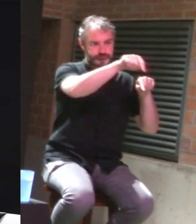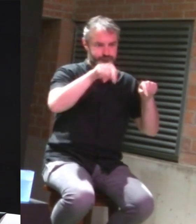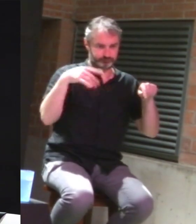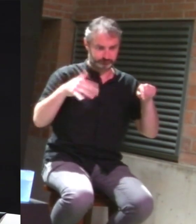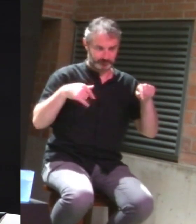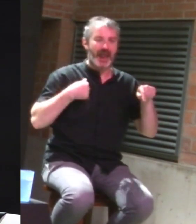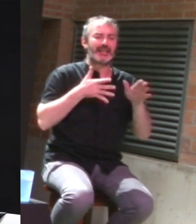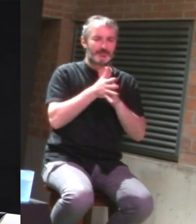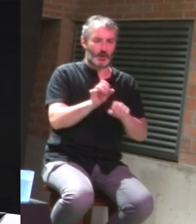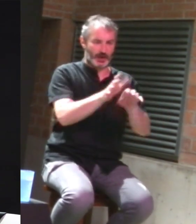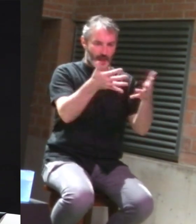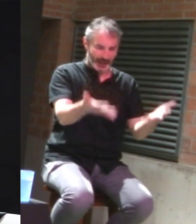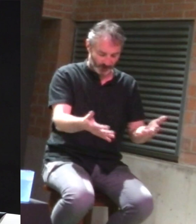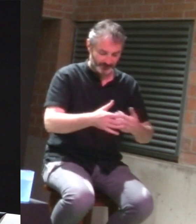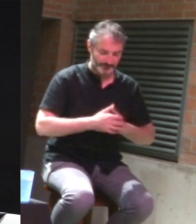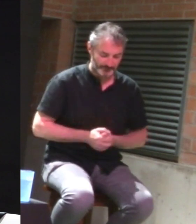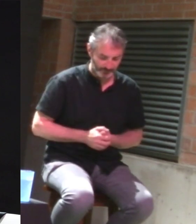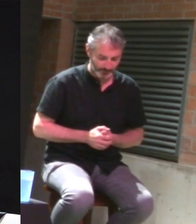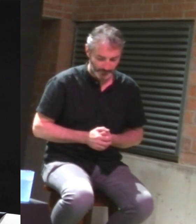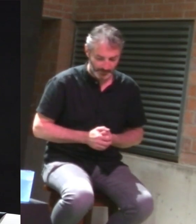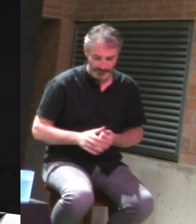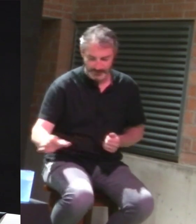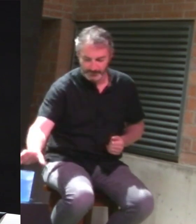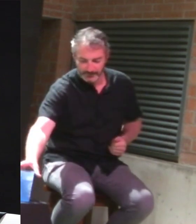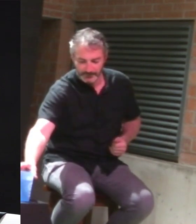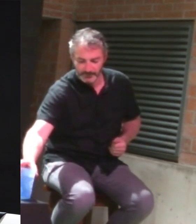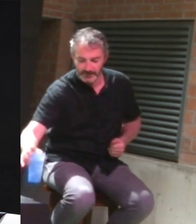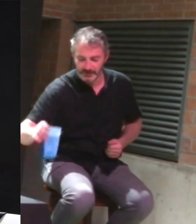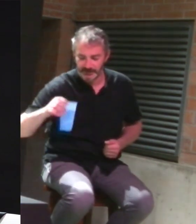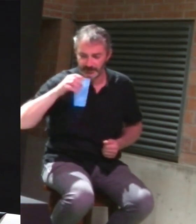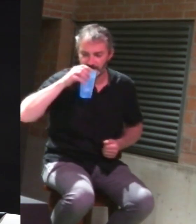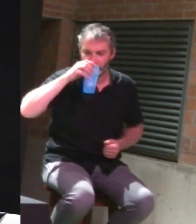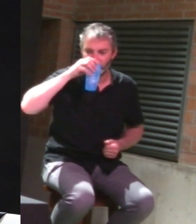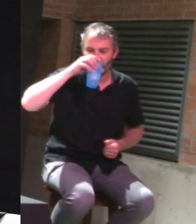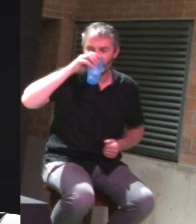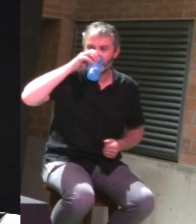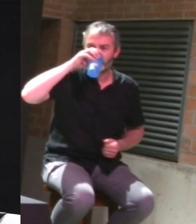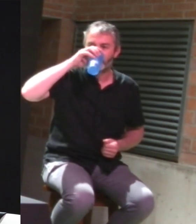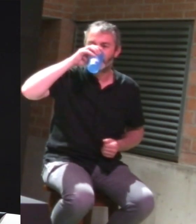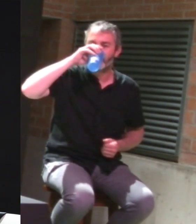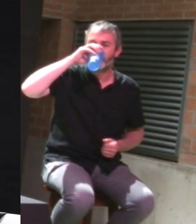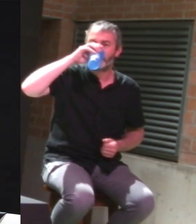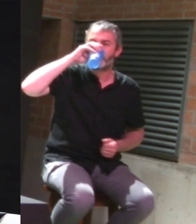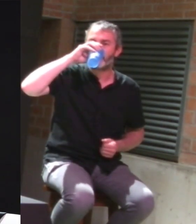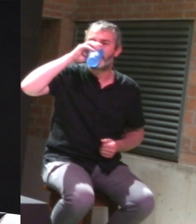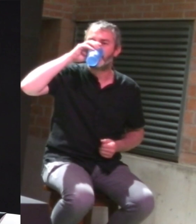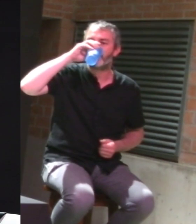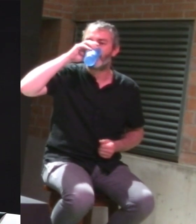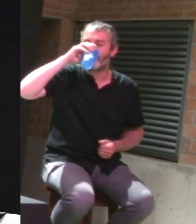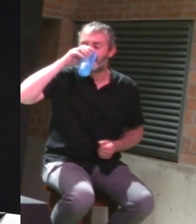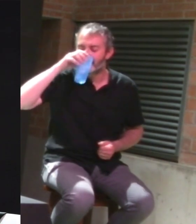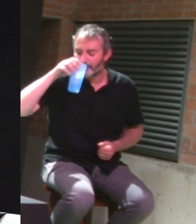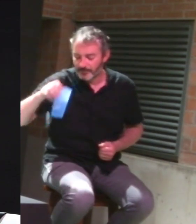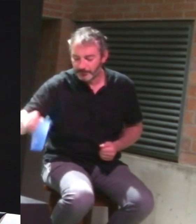mica com va anar. Fixeu-vos bé perquè trobem que abans hi havia hagut grans vagues de dones que encara no